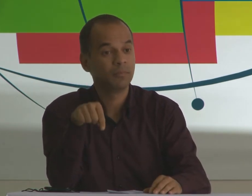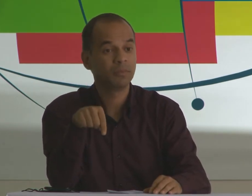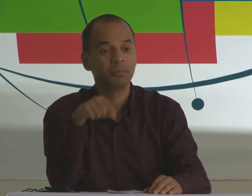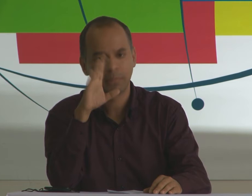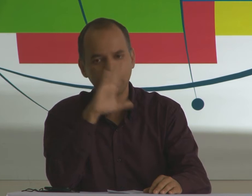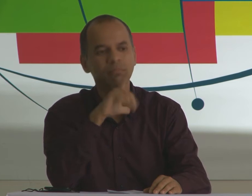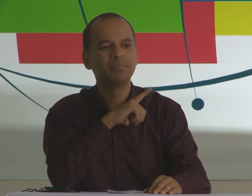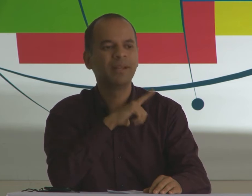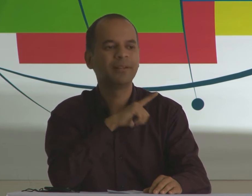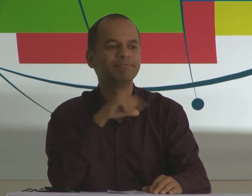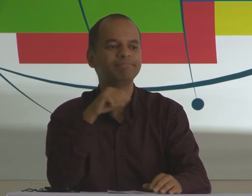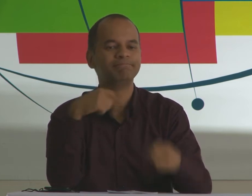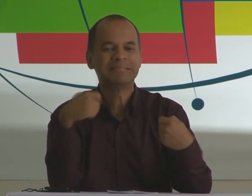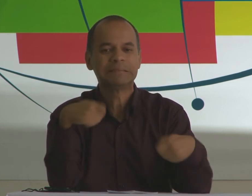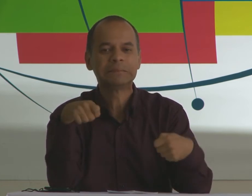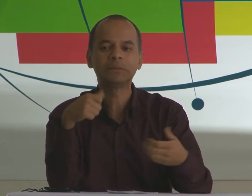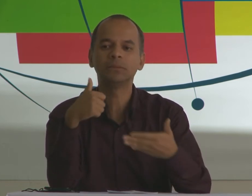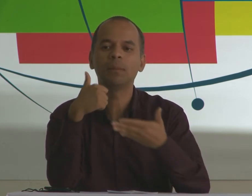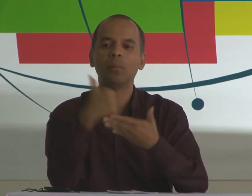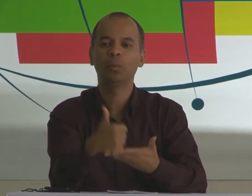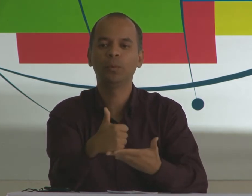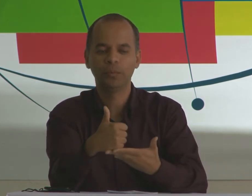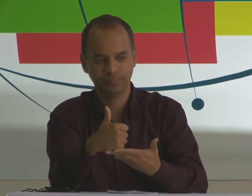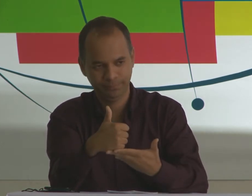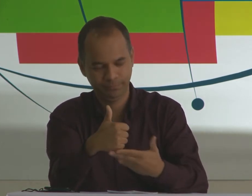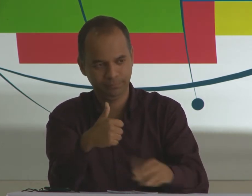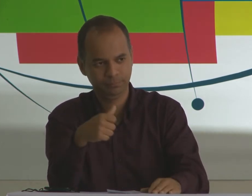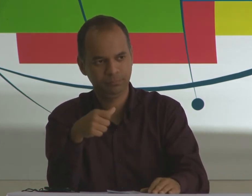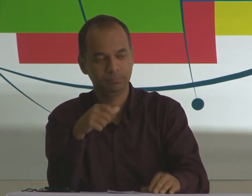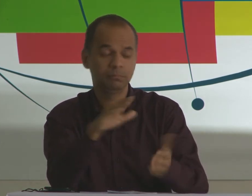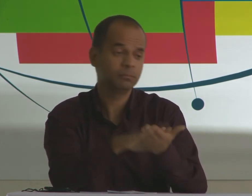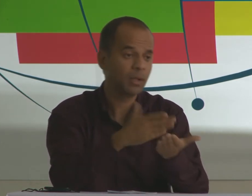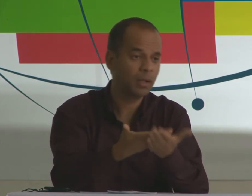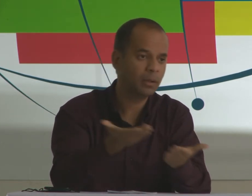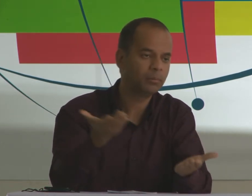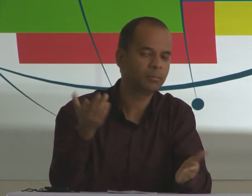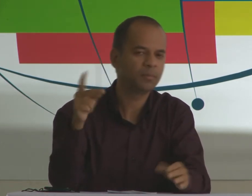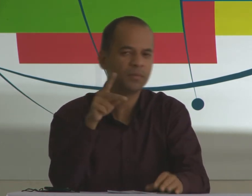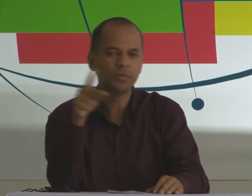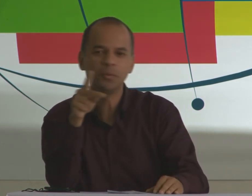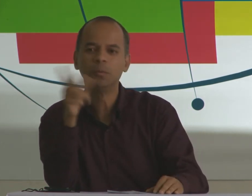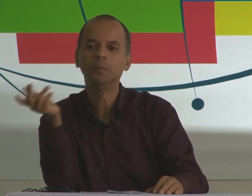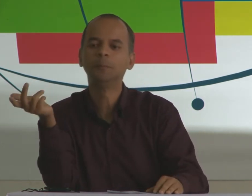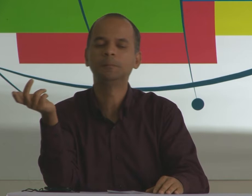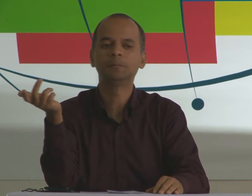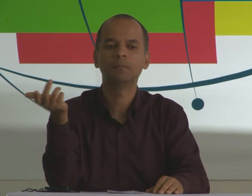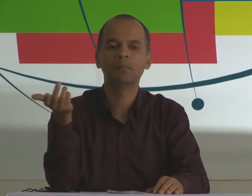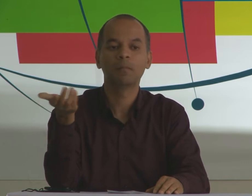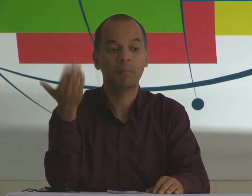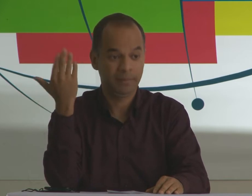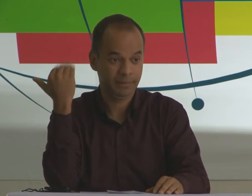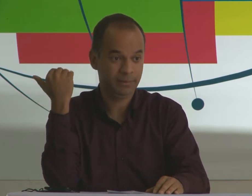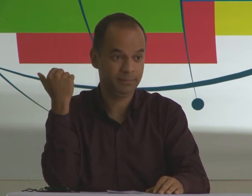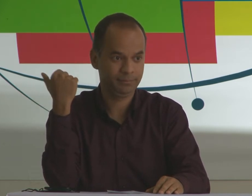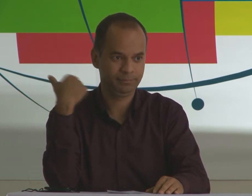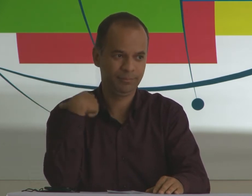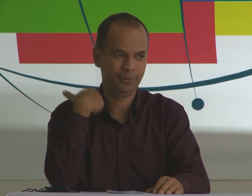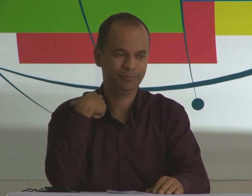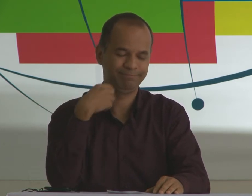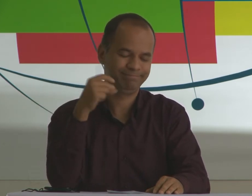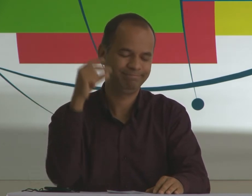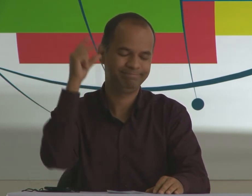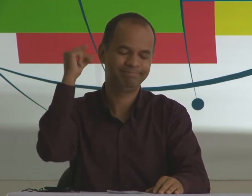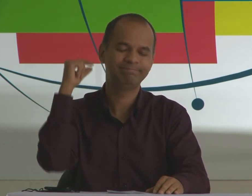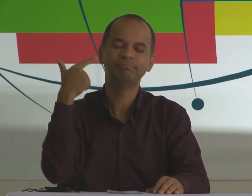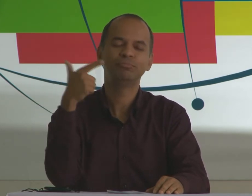patologia. Aqui no Brasil isso foi um problema muito sério e isso é o que eu precisava de apoio. Por exemplo, esses surdos precisam de uma